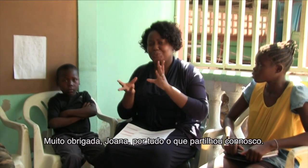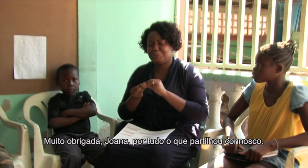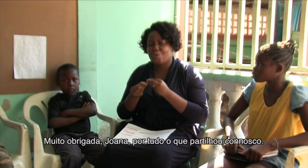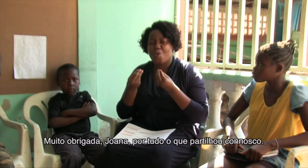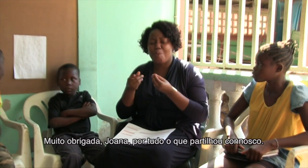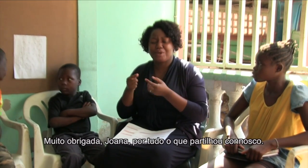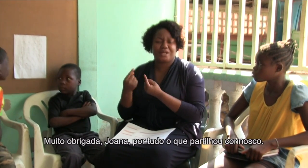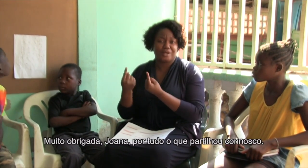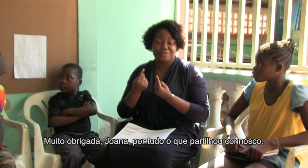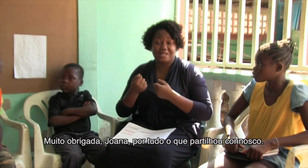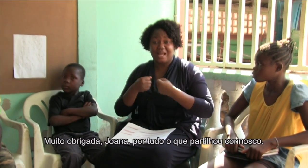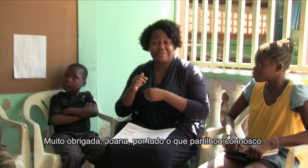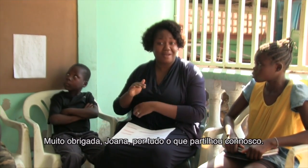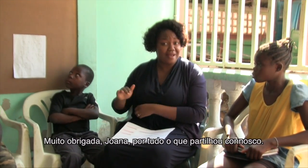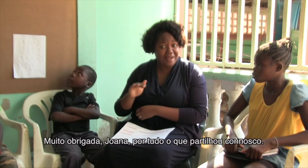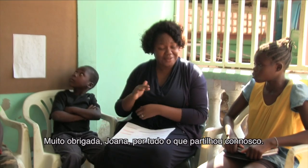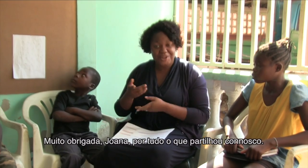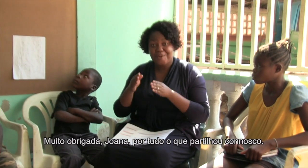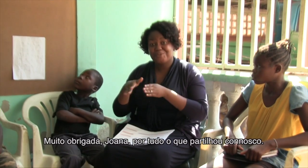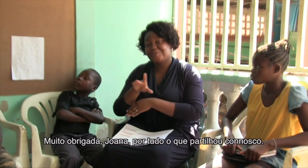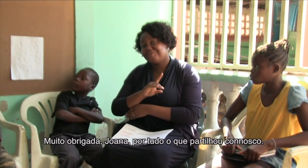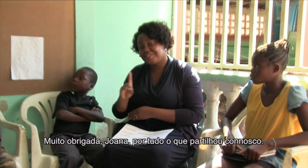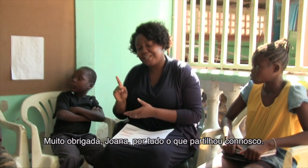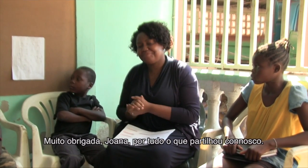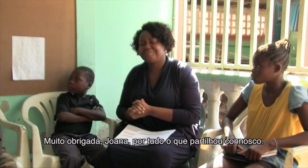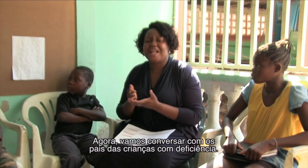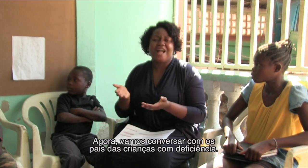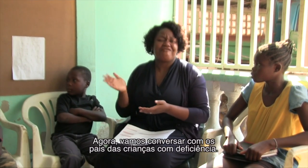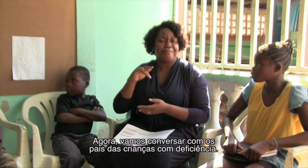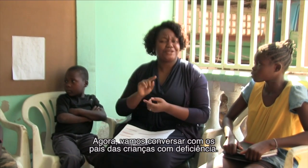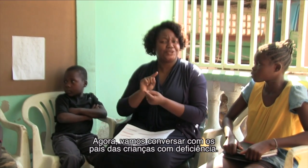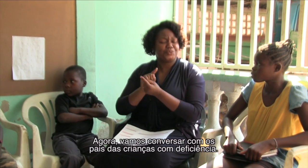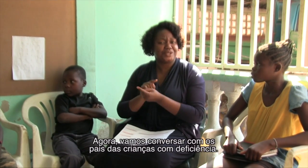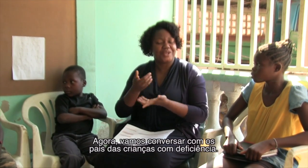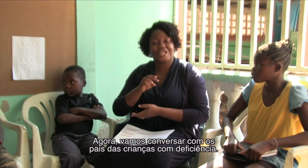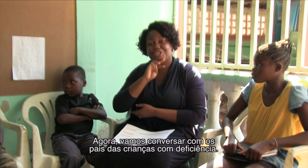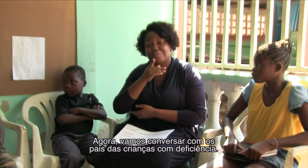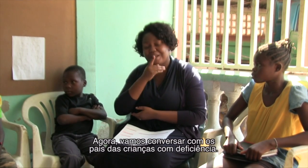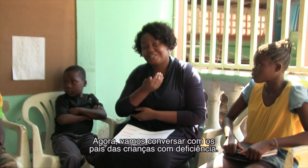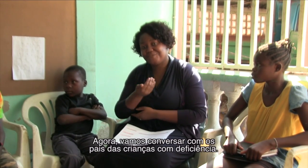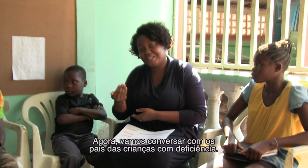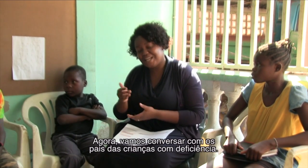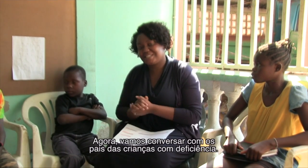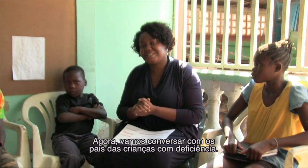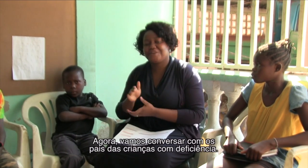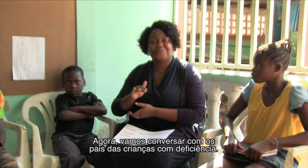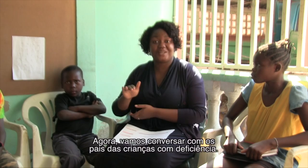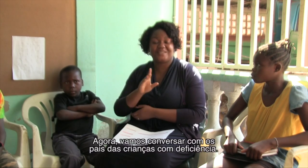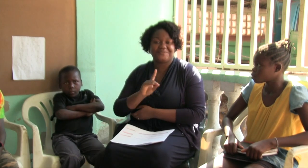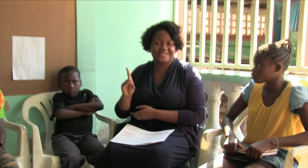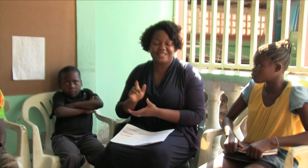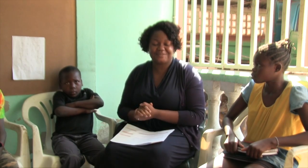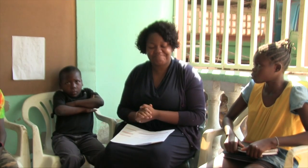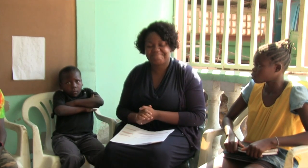Muito obrigada, Joana, por tudo que participaste. Música Música Agora, vamos conversar com os pais das crianças com